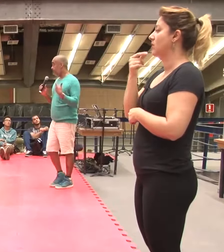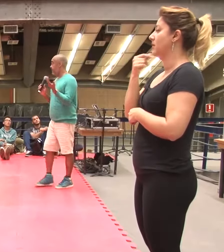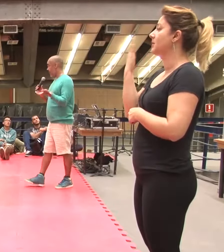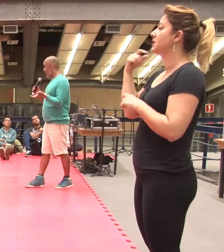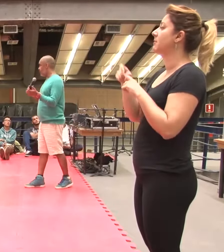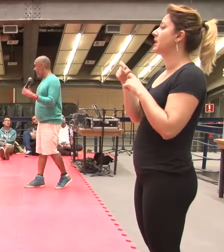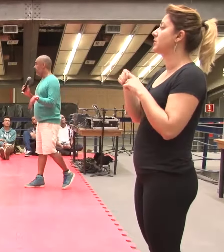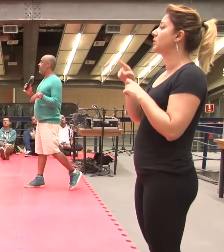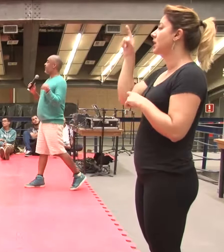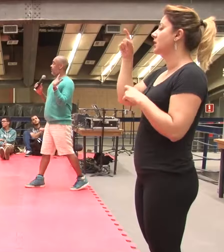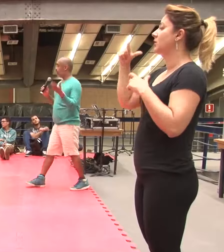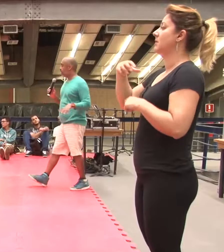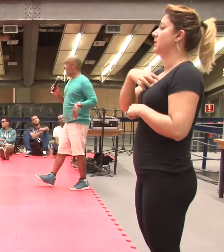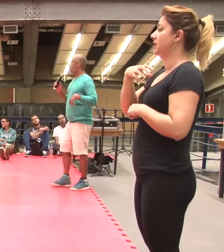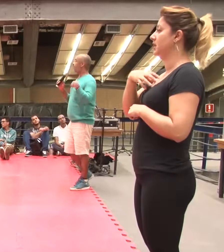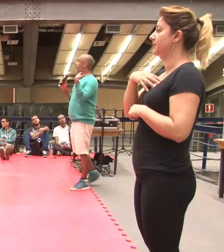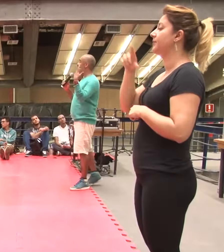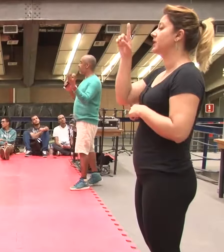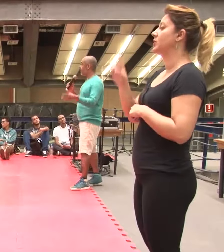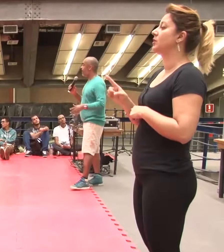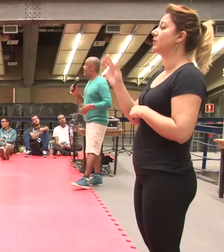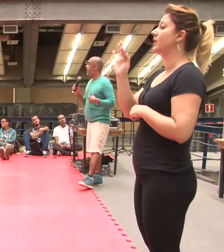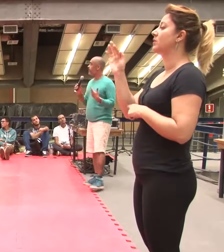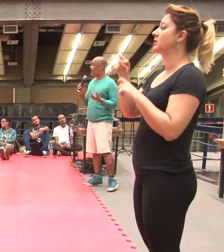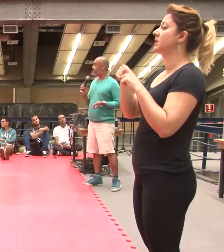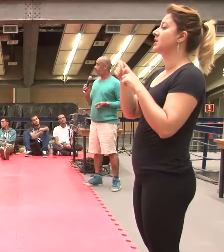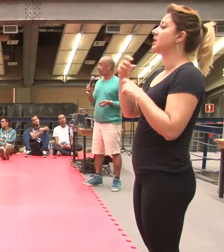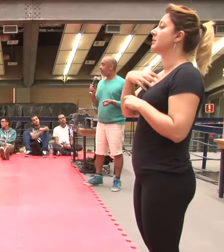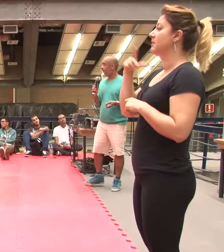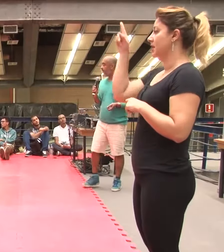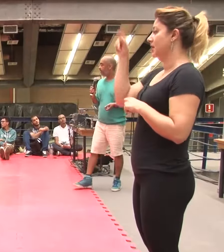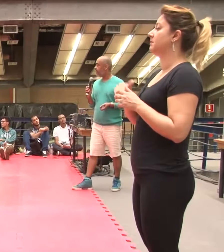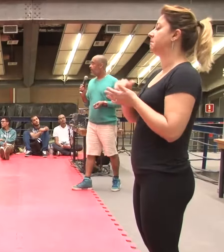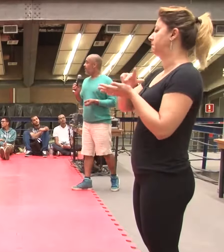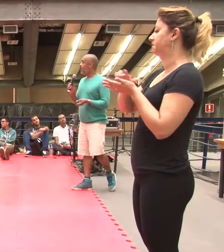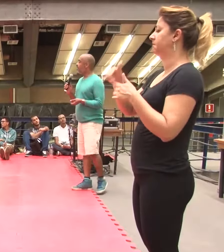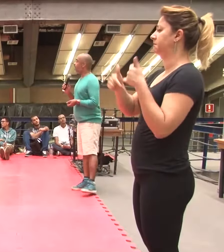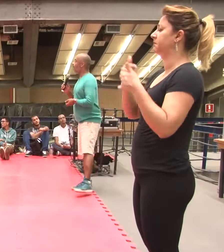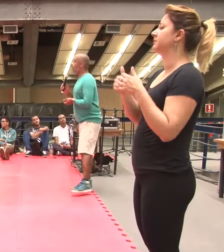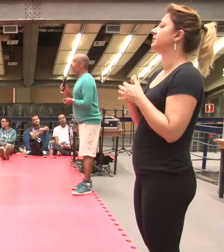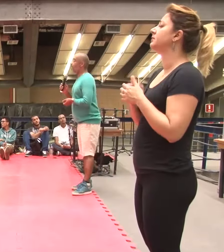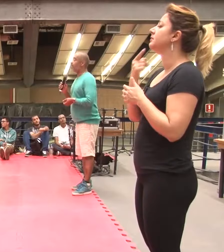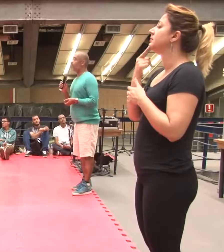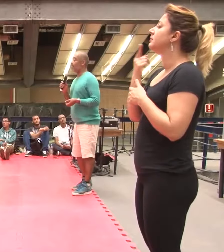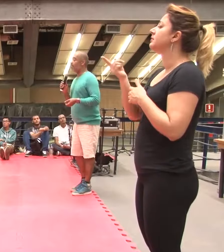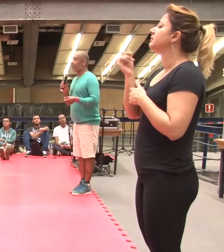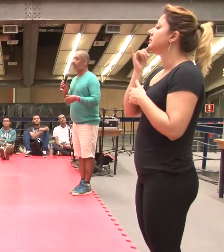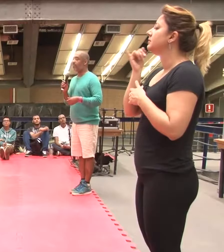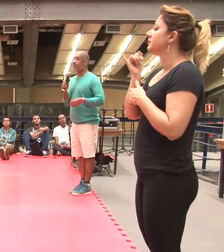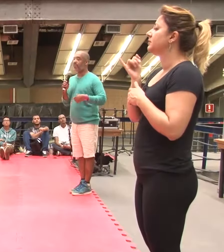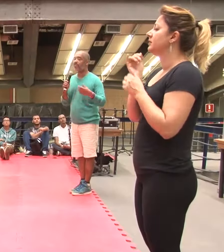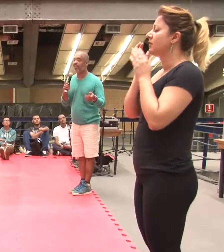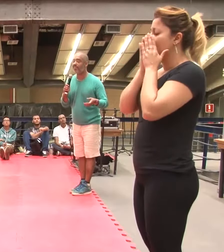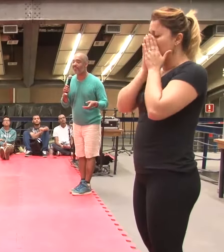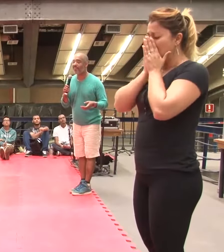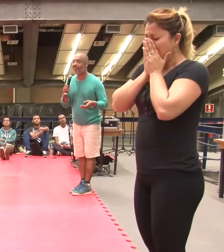né, grande médico, né, diretor da Faculdade de Medicina da Bahia, etc, etc, etc. E que dizia, por exemplo, que os negros da